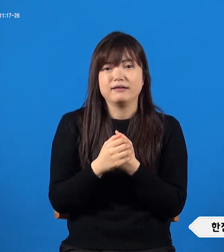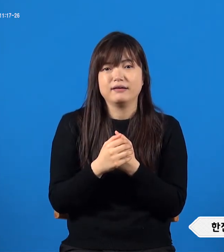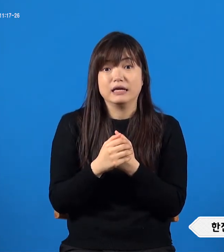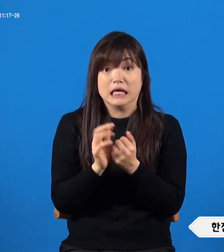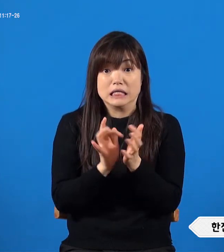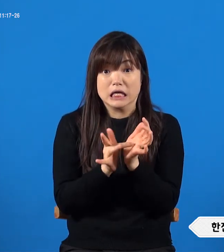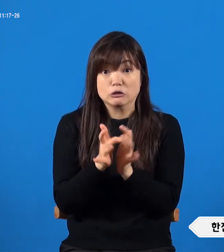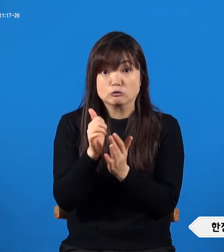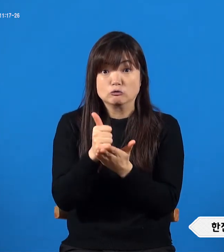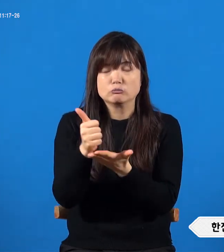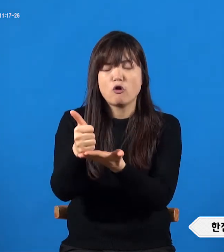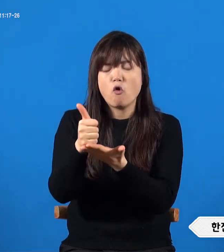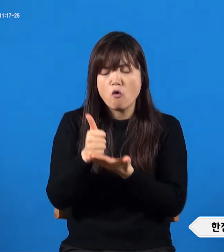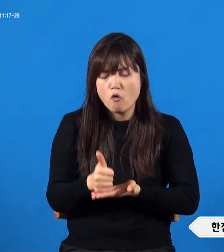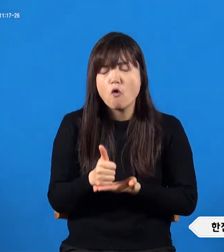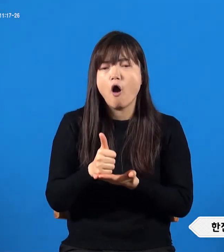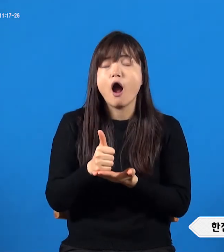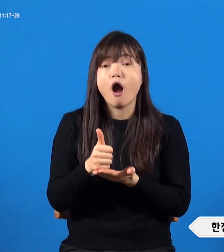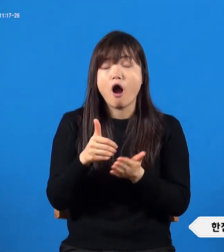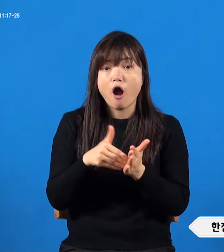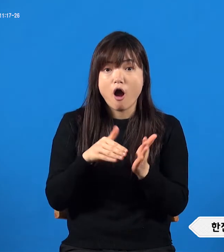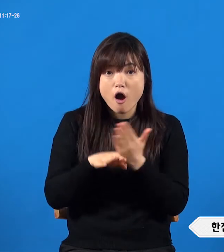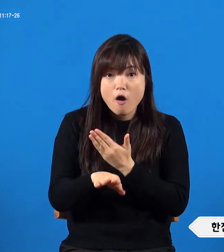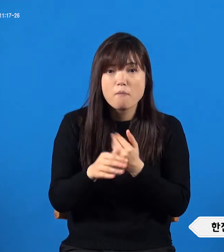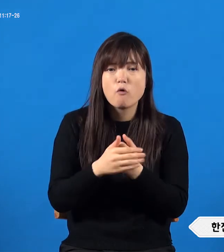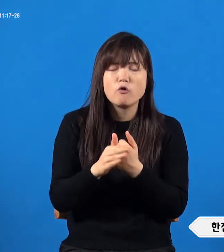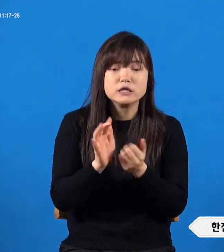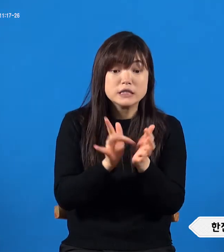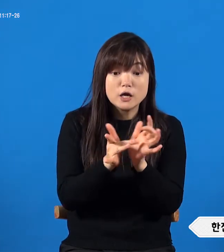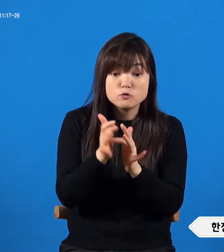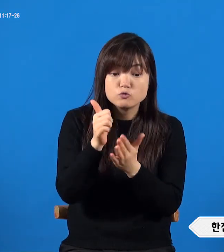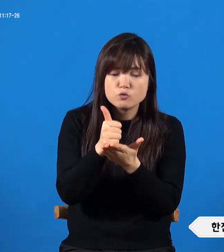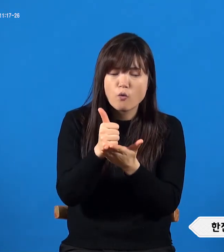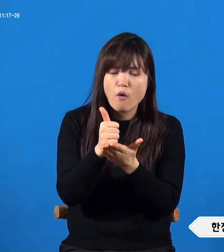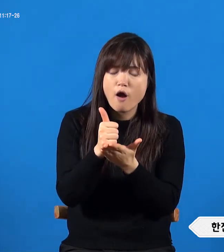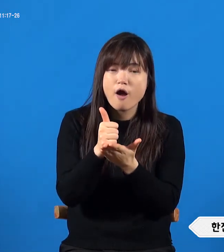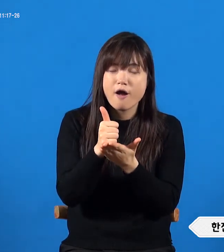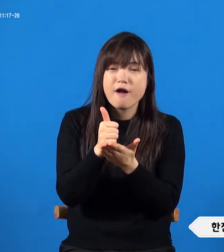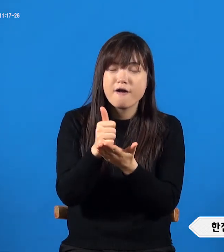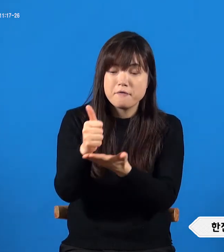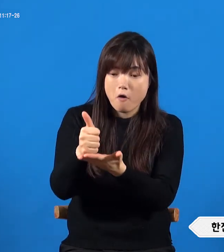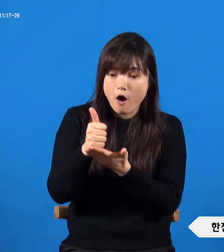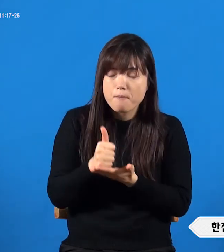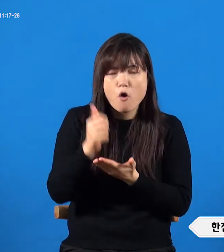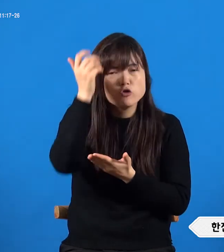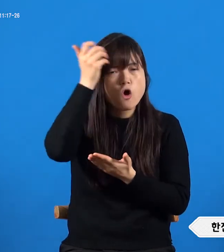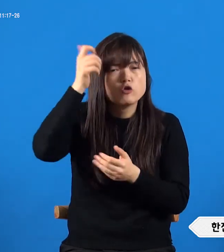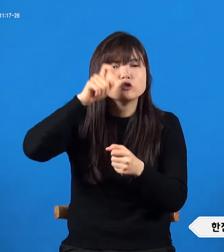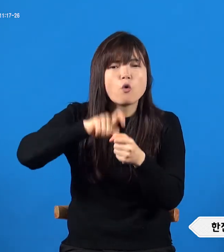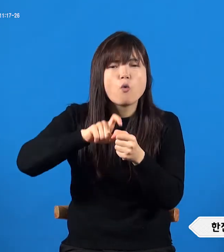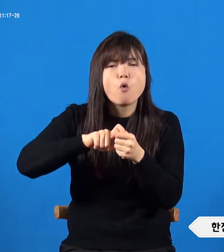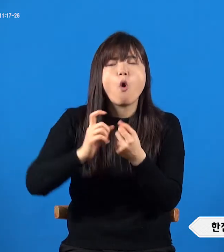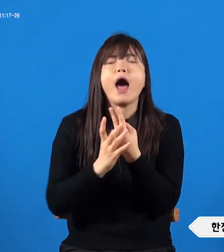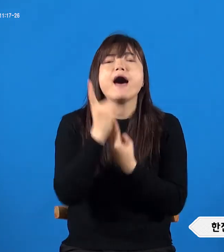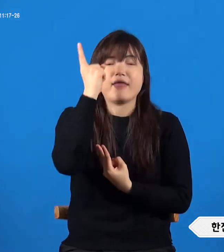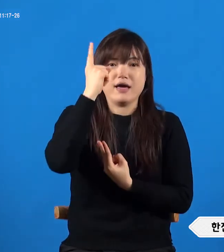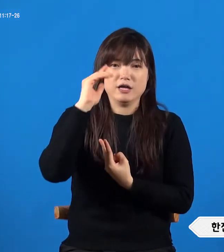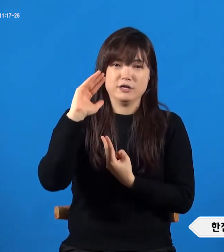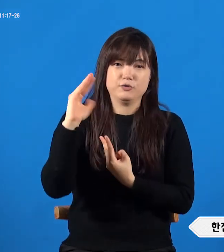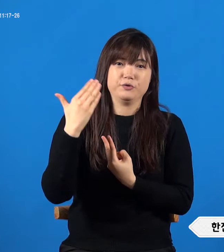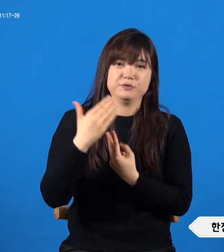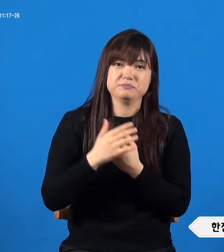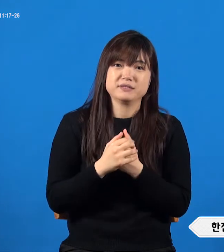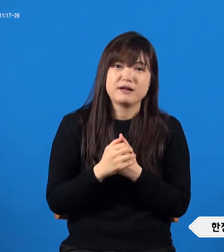이 예수님을 영접하면 예수님과 우리는 영적으로 뗄 수 없는 하나가 되었고